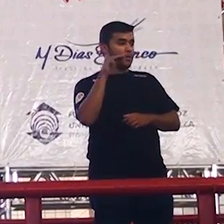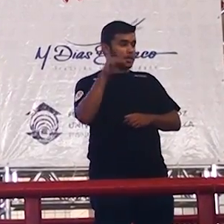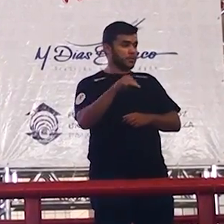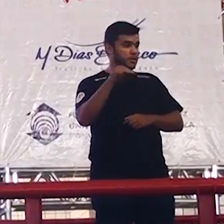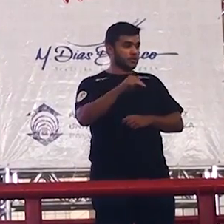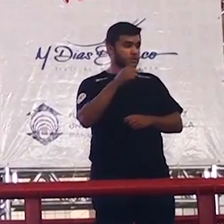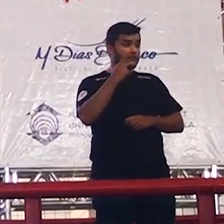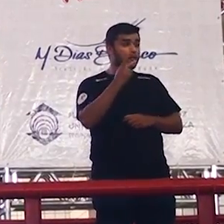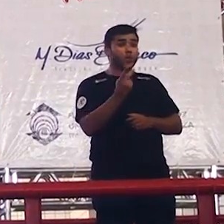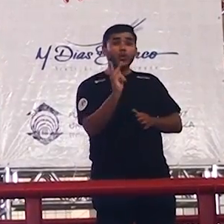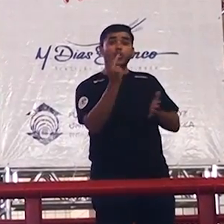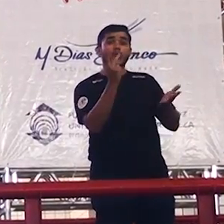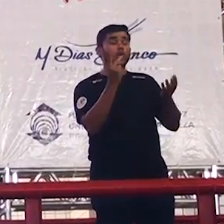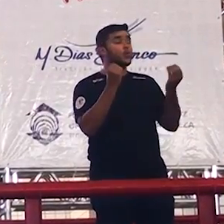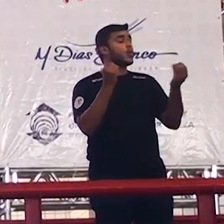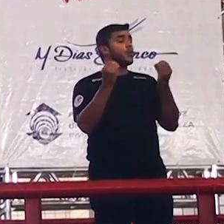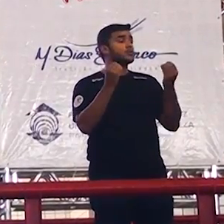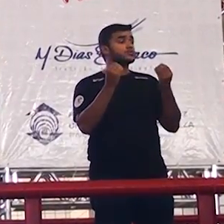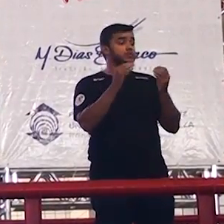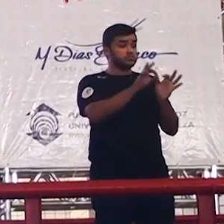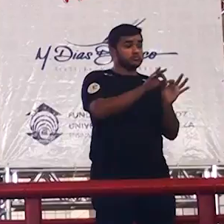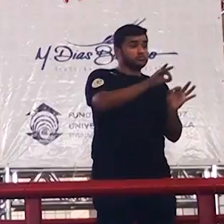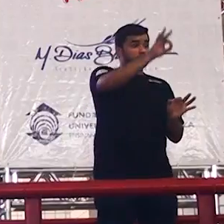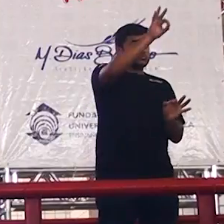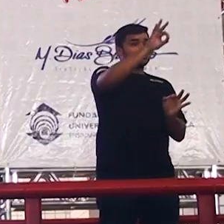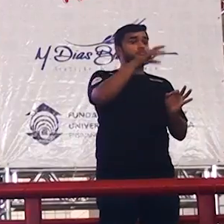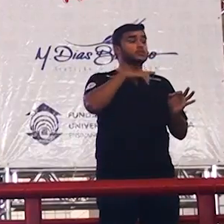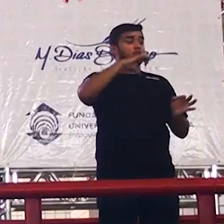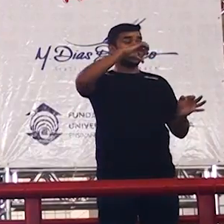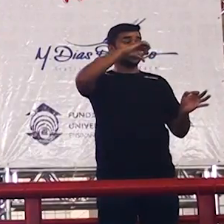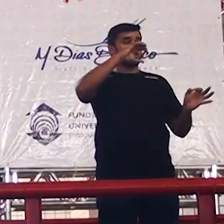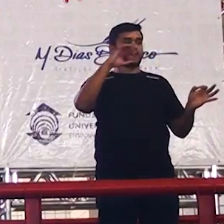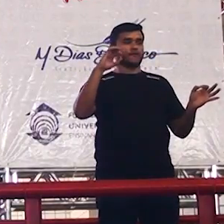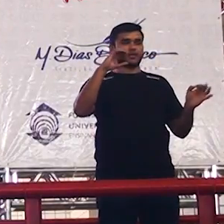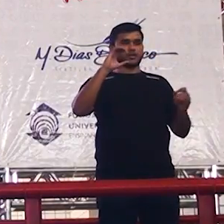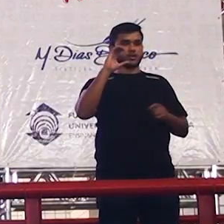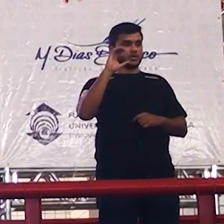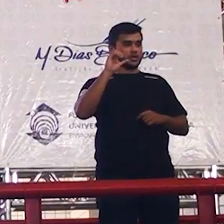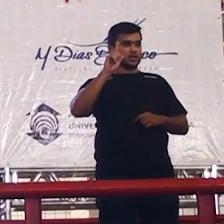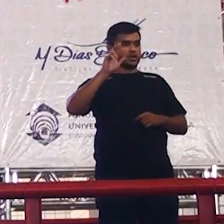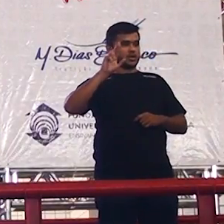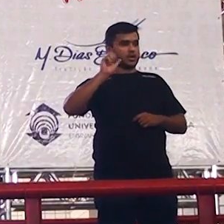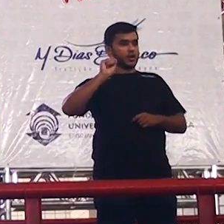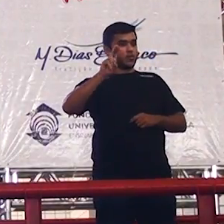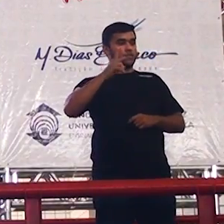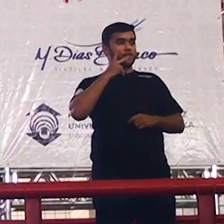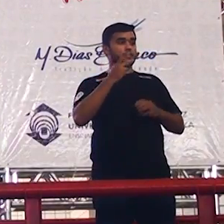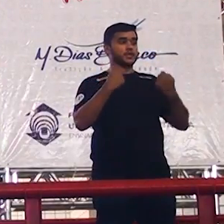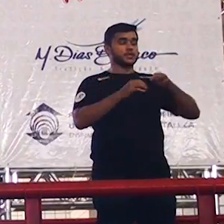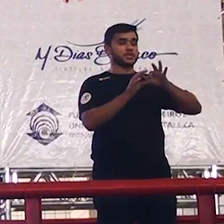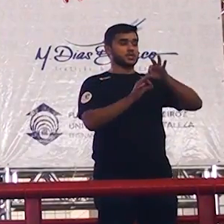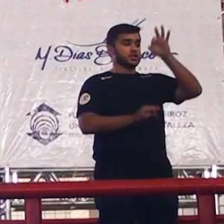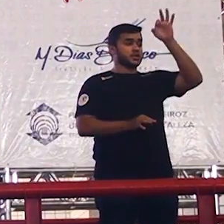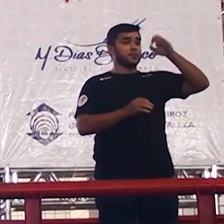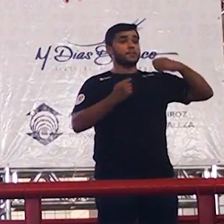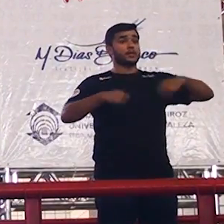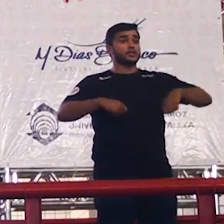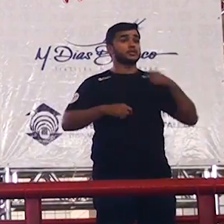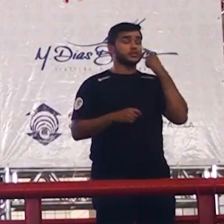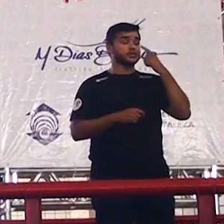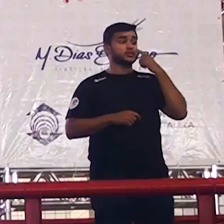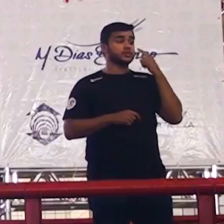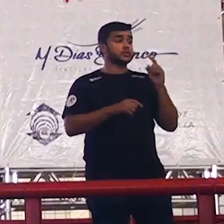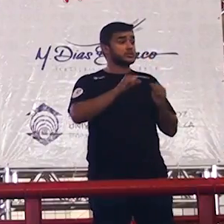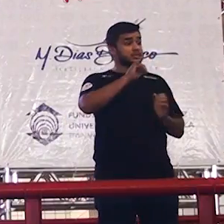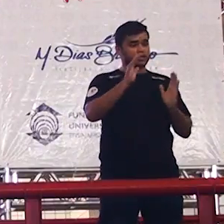Então, como a altura tem que formar 90 graus, a altura do paralelogramo, por mais que o paralelogramo seja inclinado, a